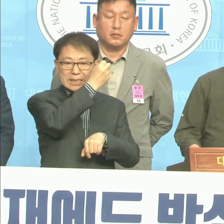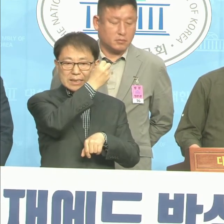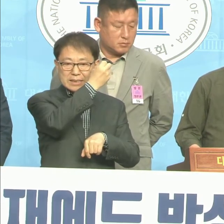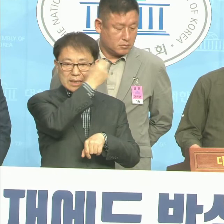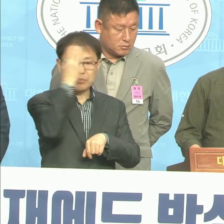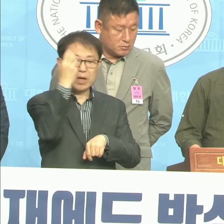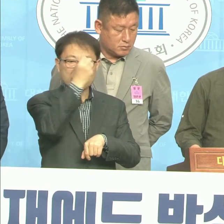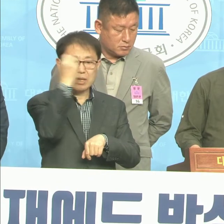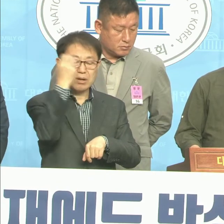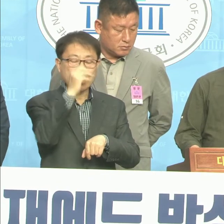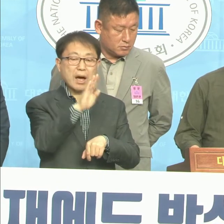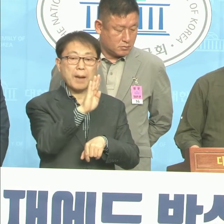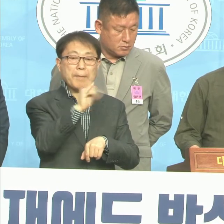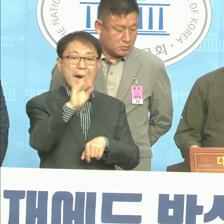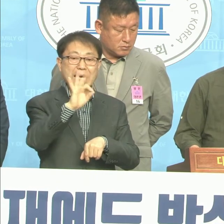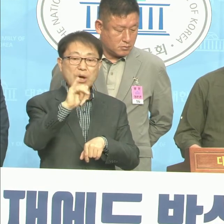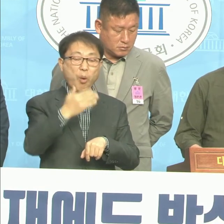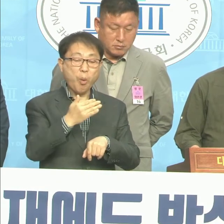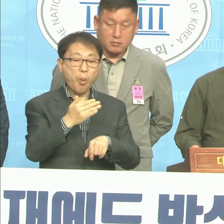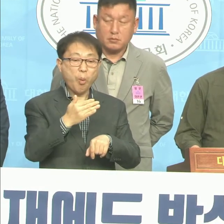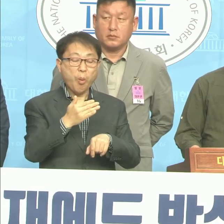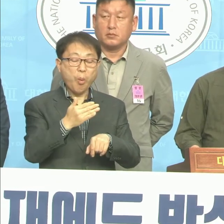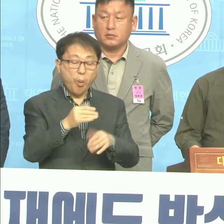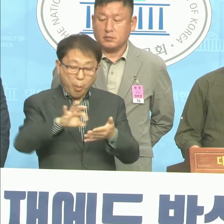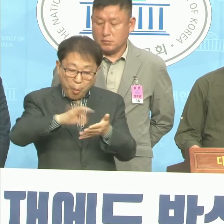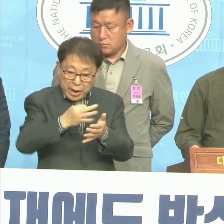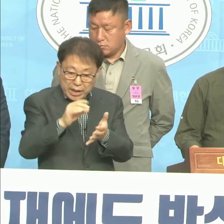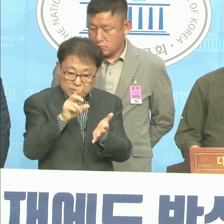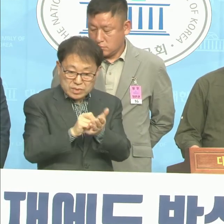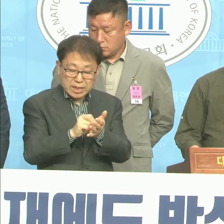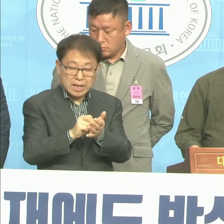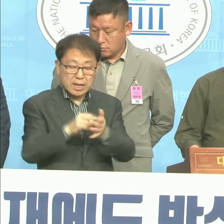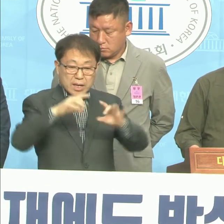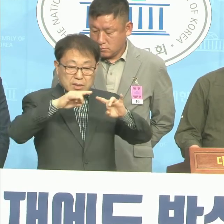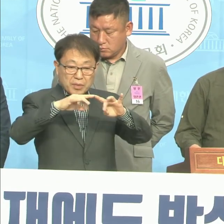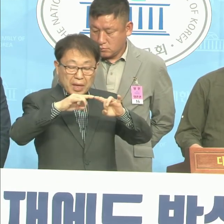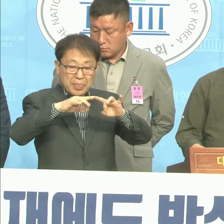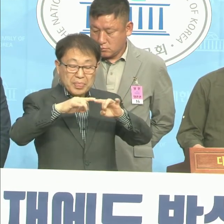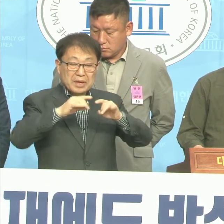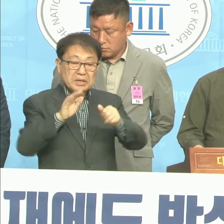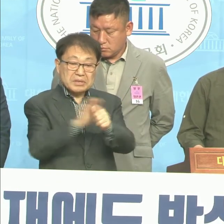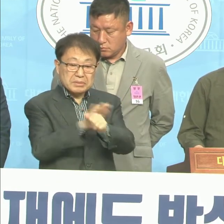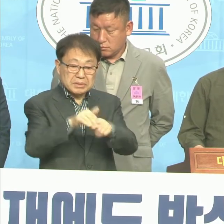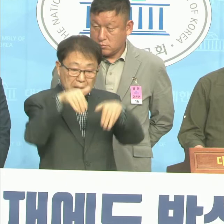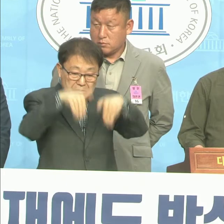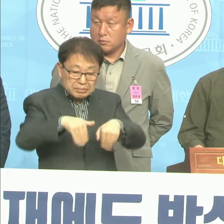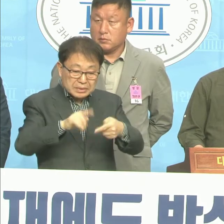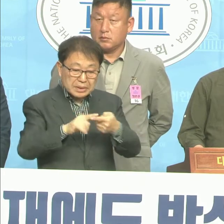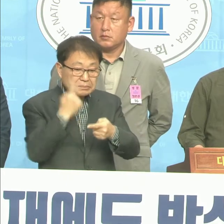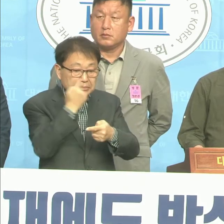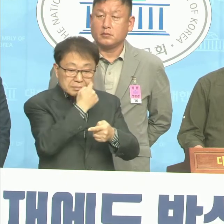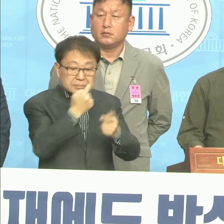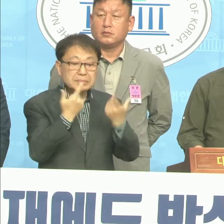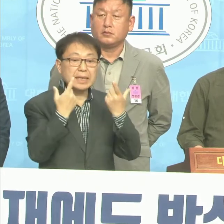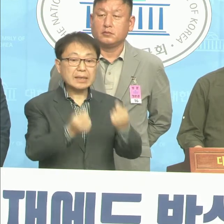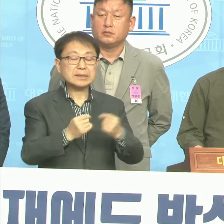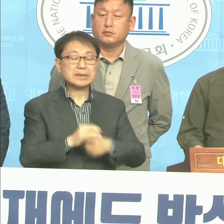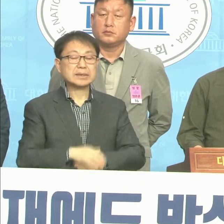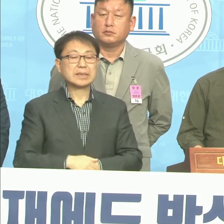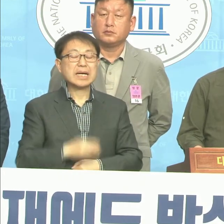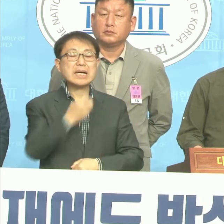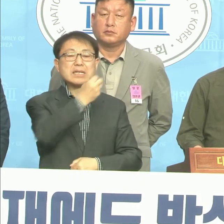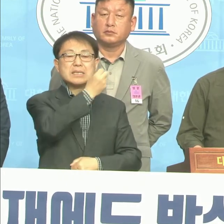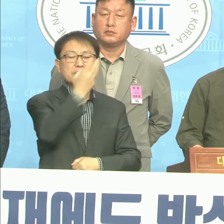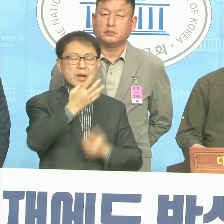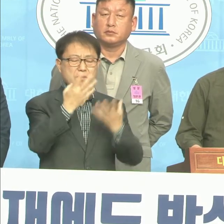삼성 바이오 분식회계 사건 과 삼성전자 서비스의 노예와 의 사건을 통해서도 증인이 되고 있듯이 삼성은